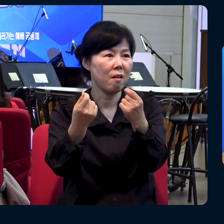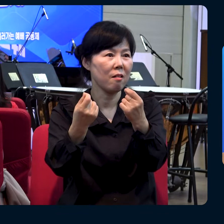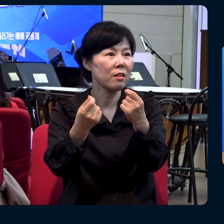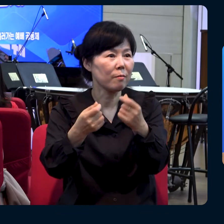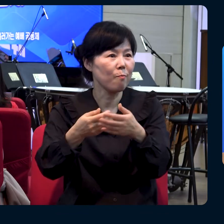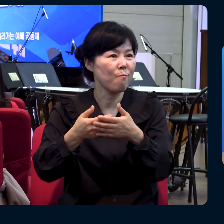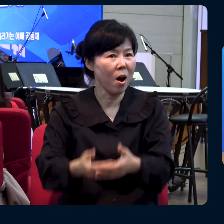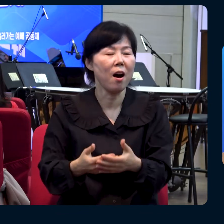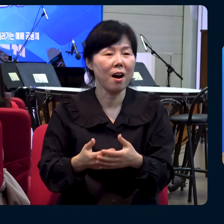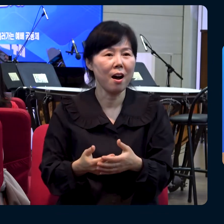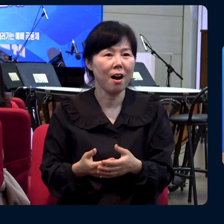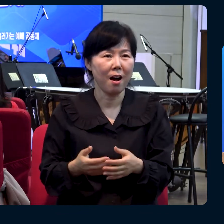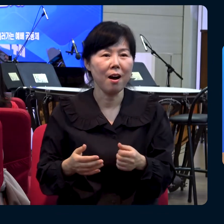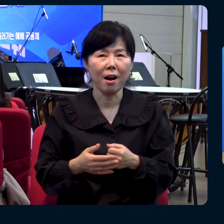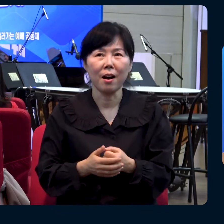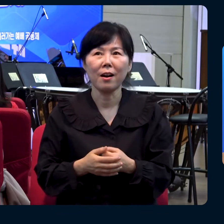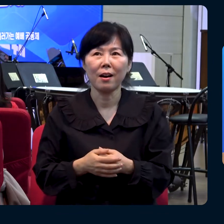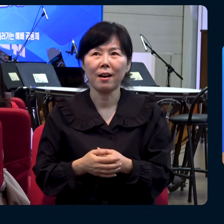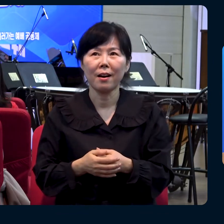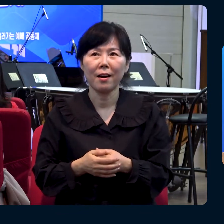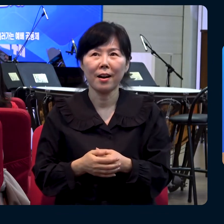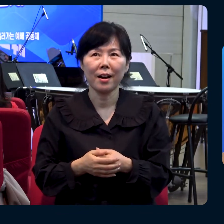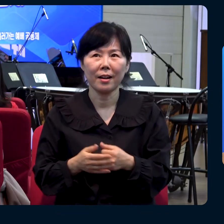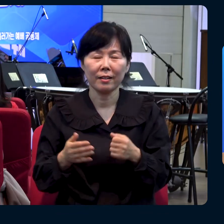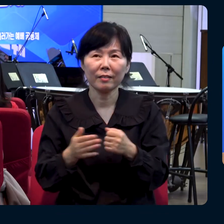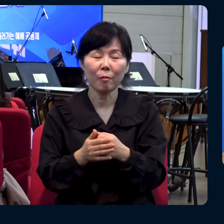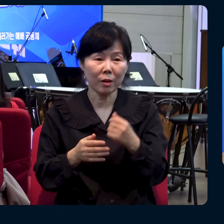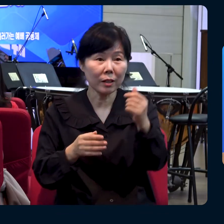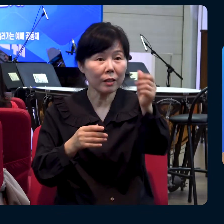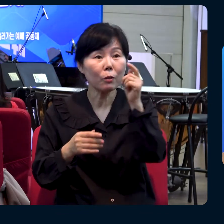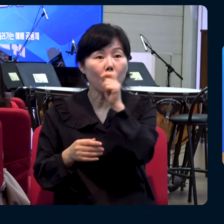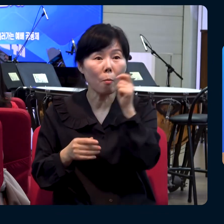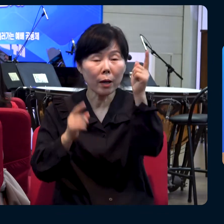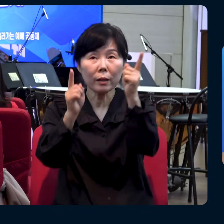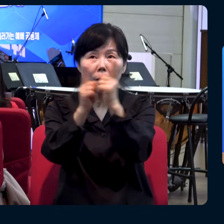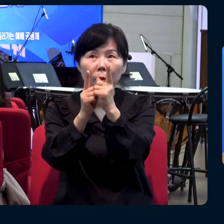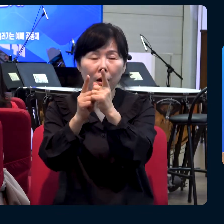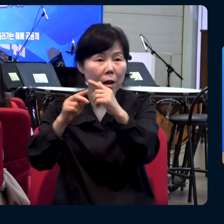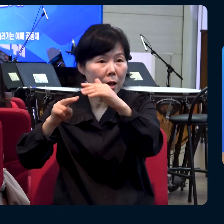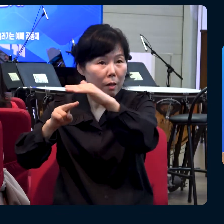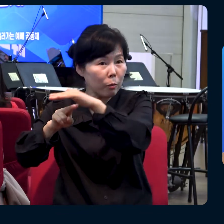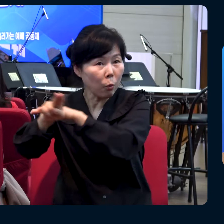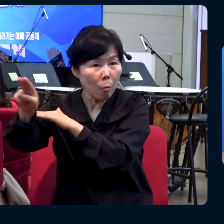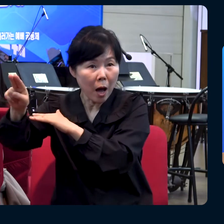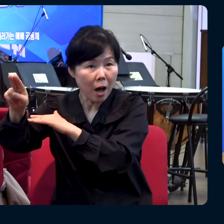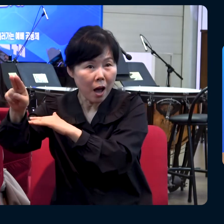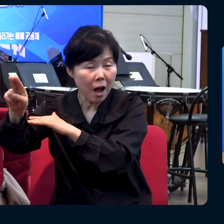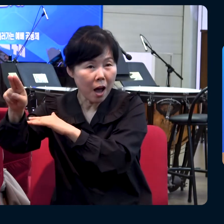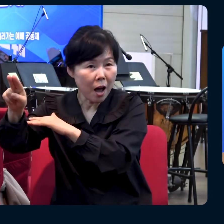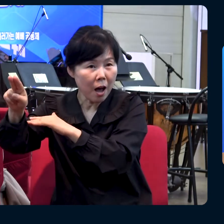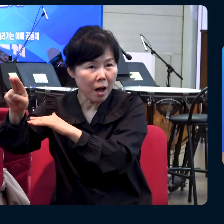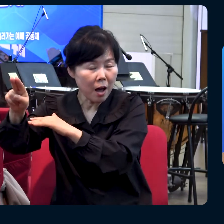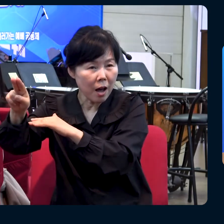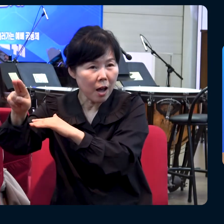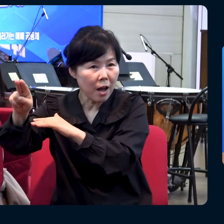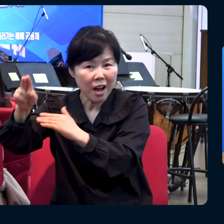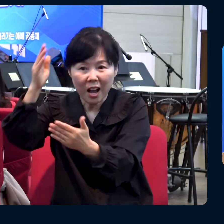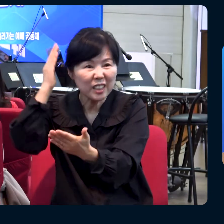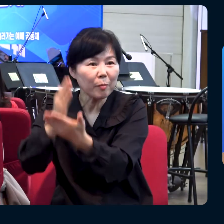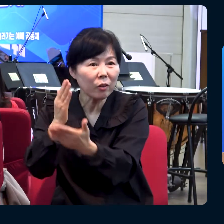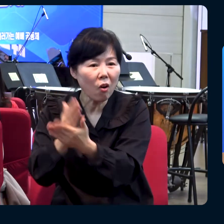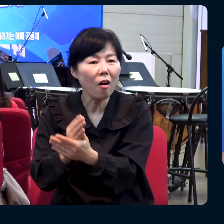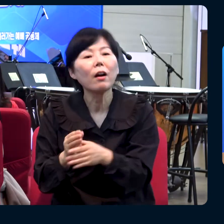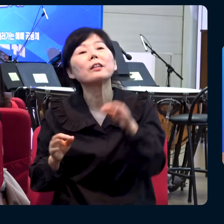산맥에서 살아나면 신문에 납니다. 그래서 그리즐리를 만나는 순간 도망가서 힘쓰고 죽지 말고 그냥 맞아